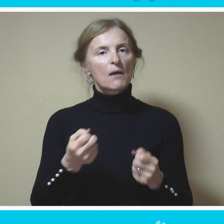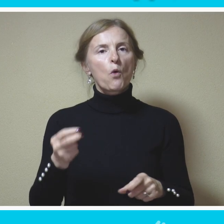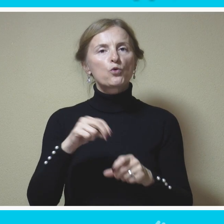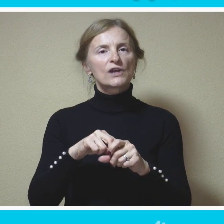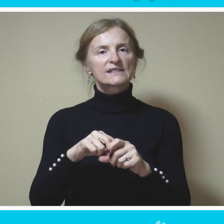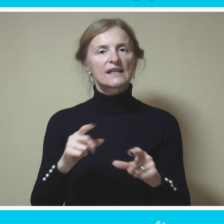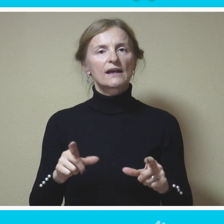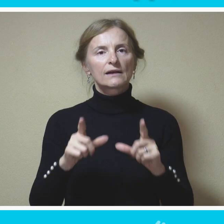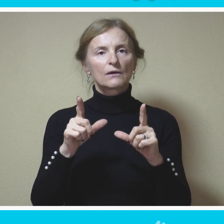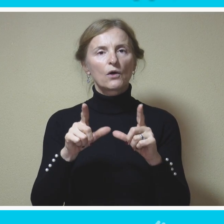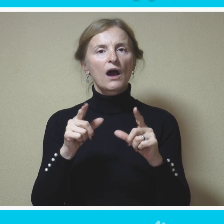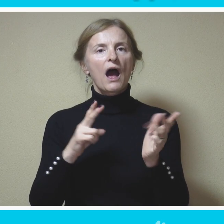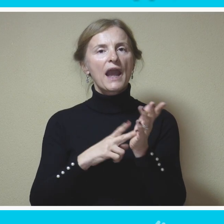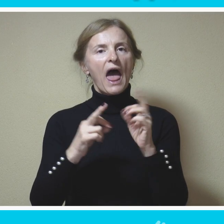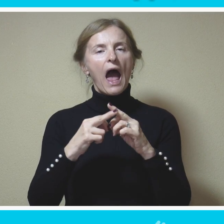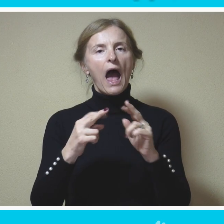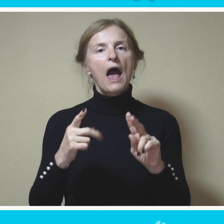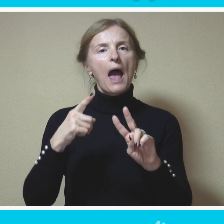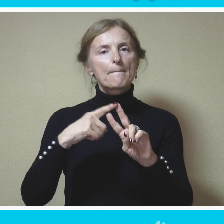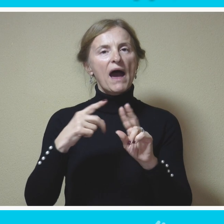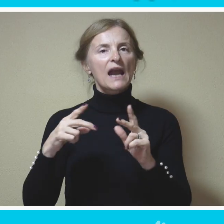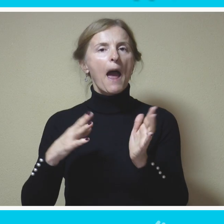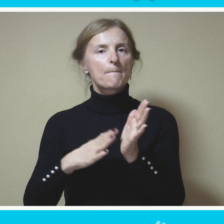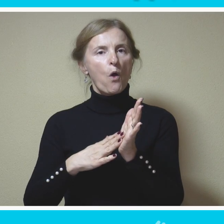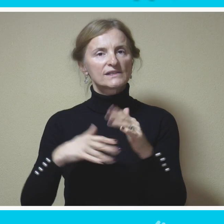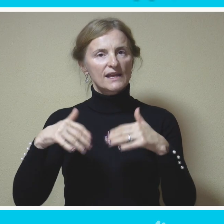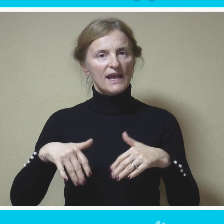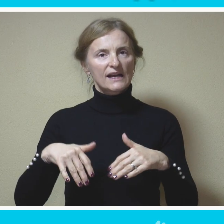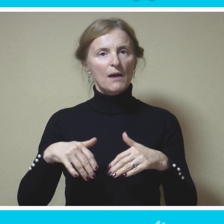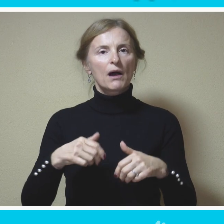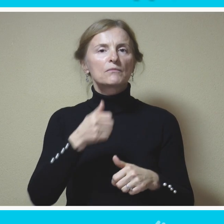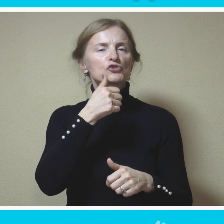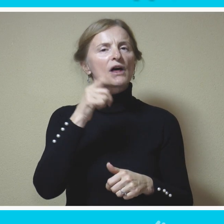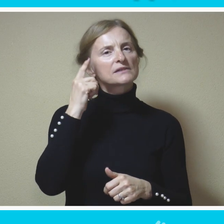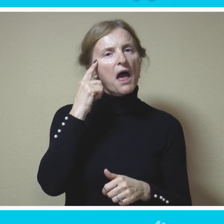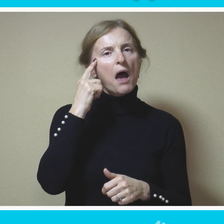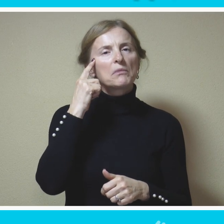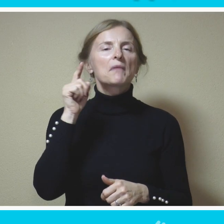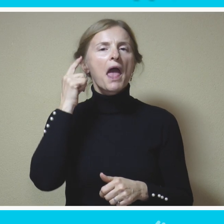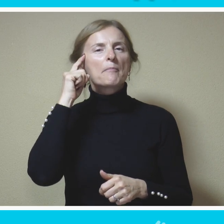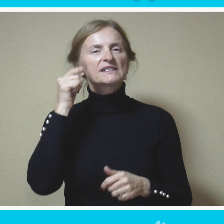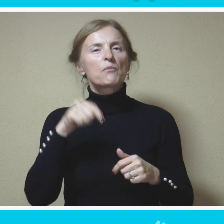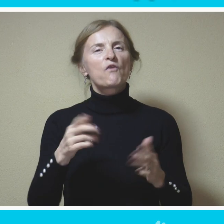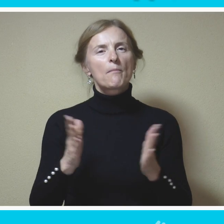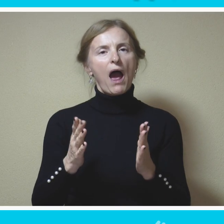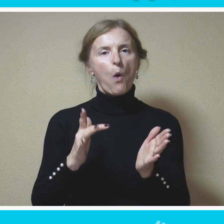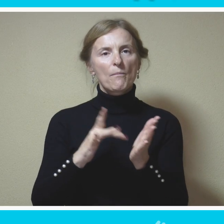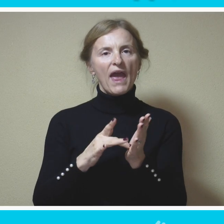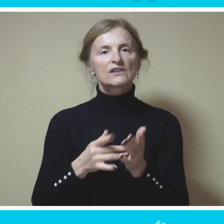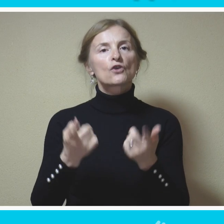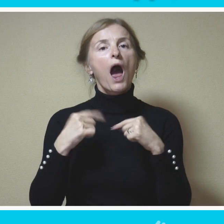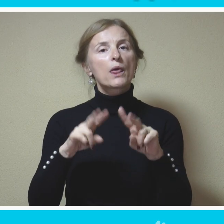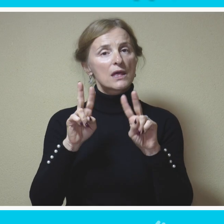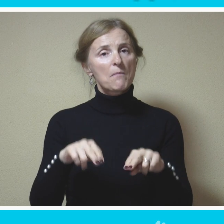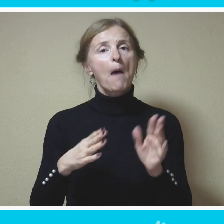aktivan sam učesnik na Paramosi igrama, šta znam, mislim, malo mesto,